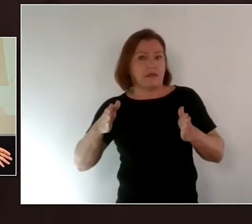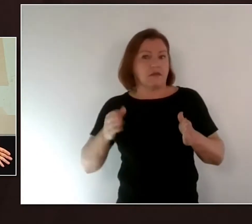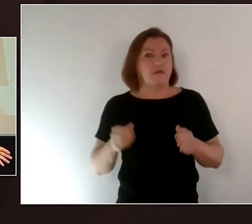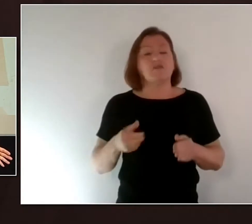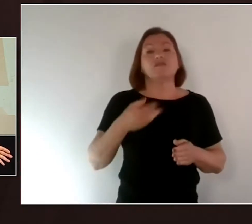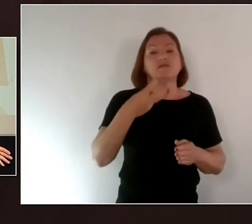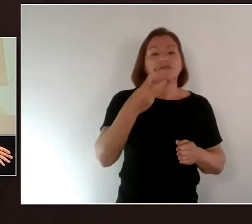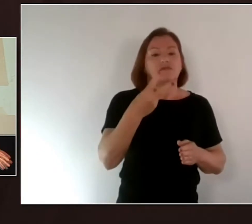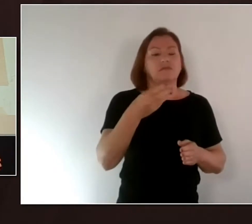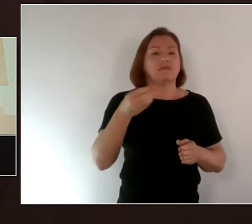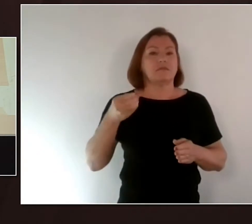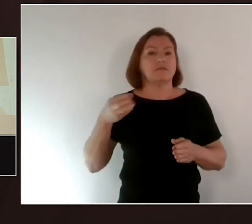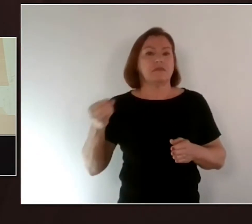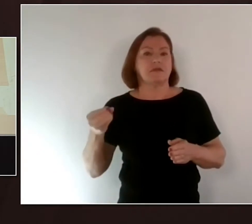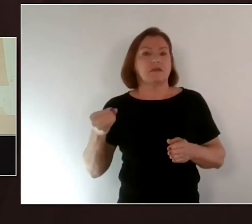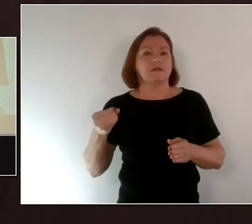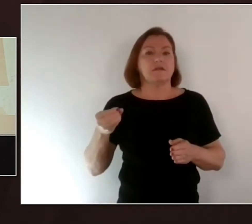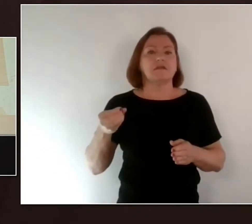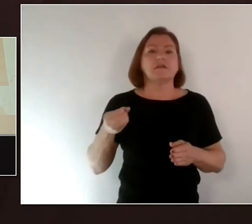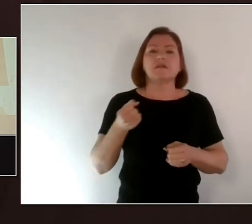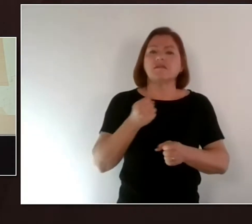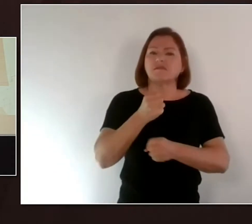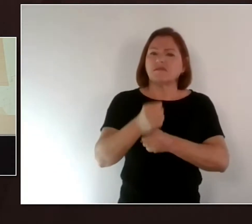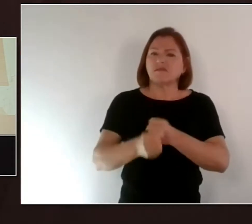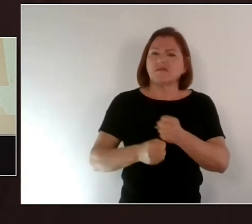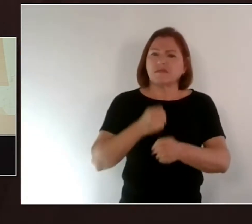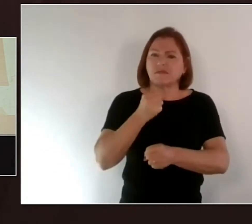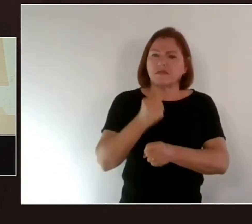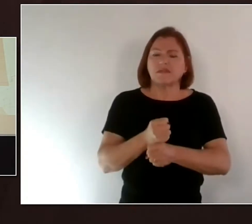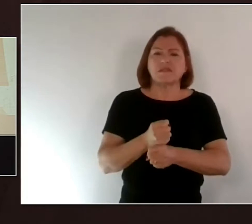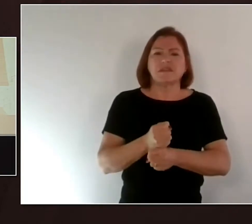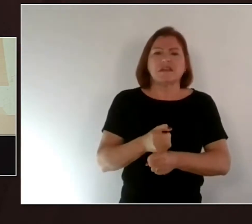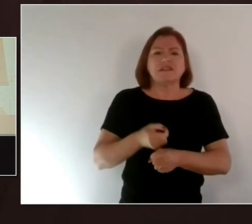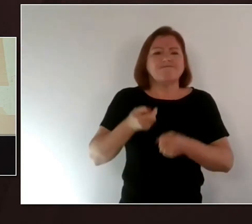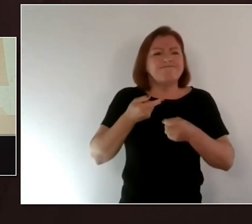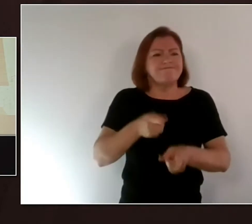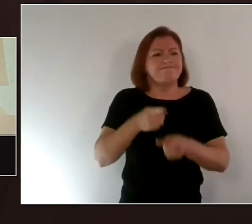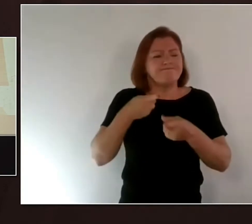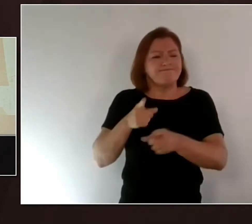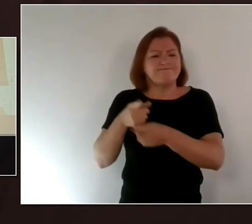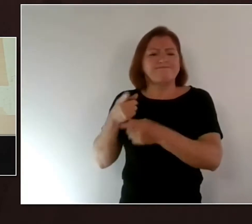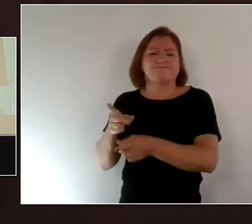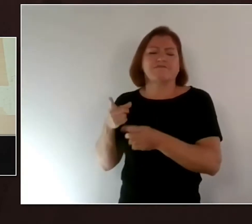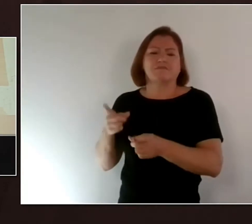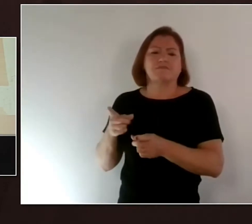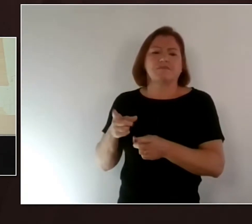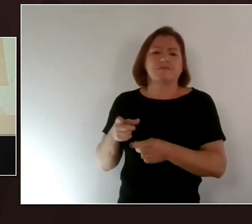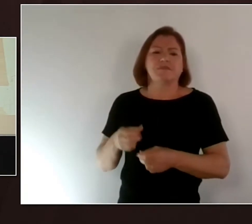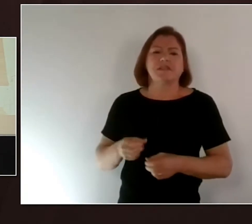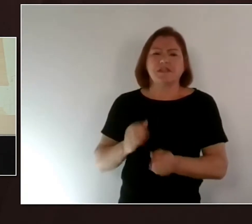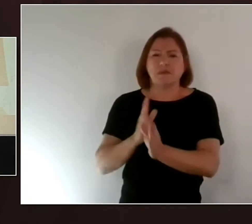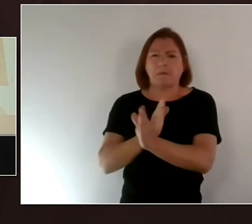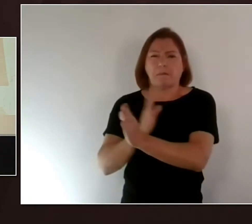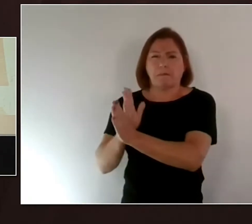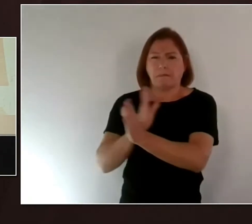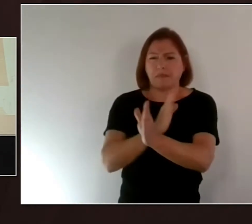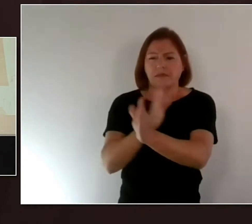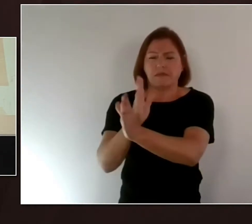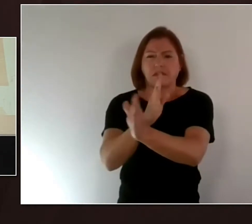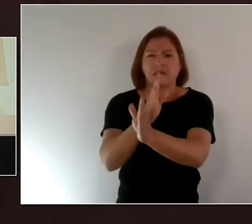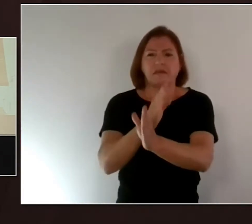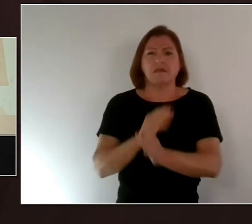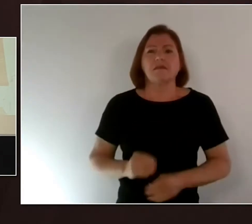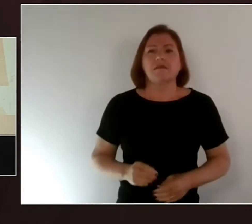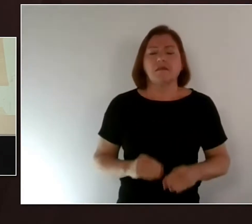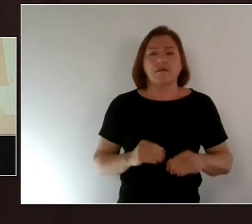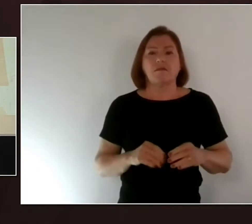anos de perseguições, e profética porque na época em que essa carta foi escrita não havia